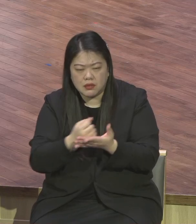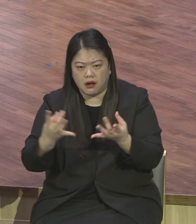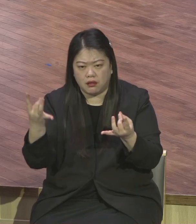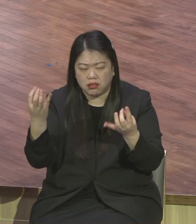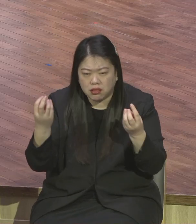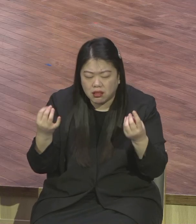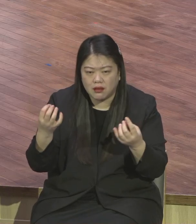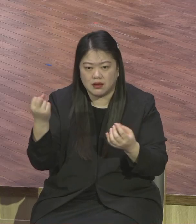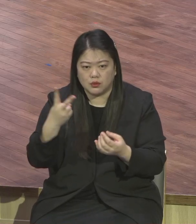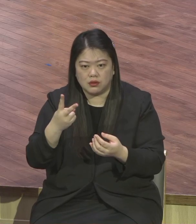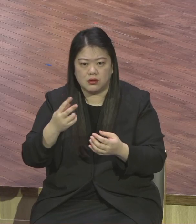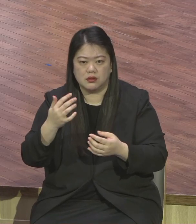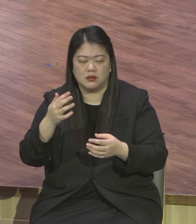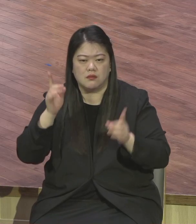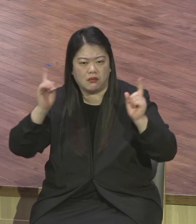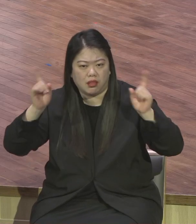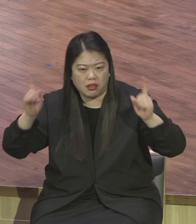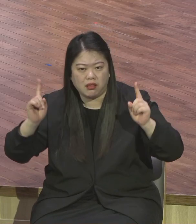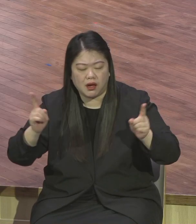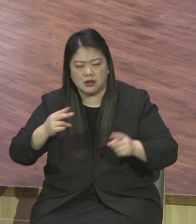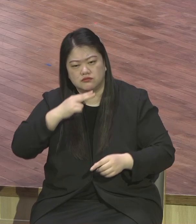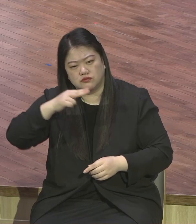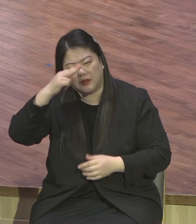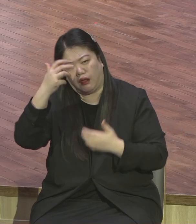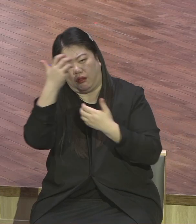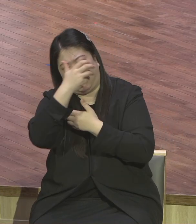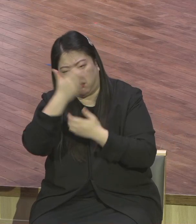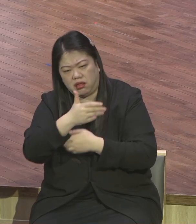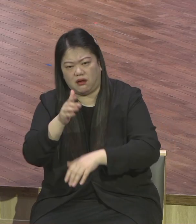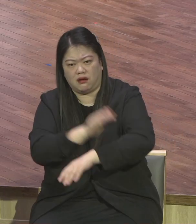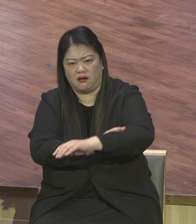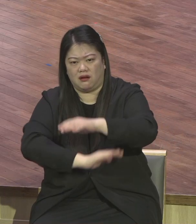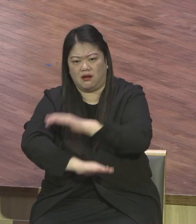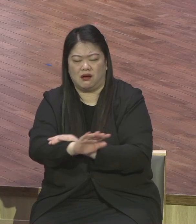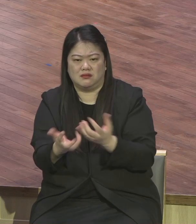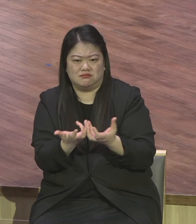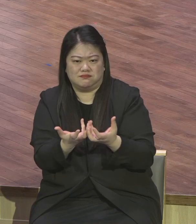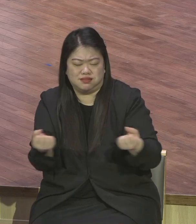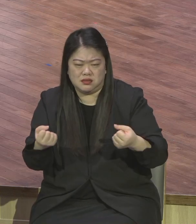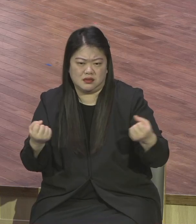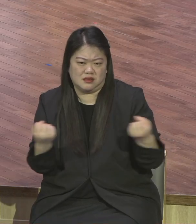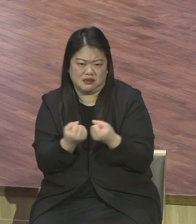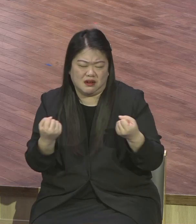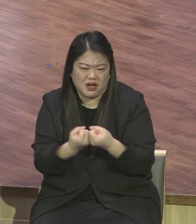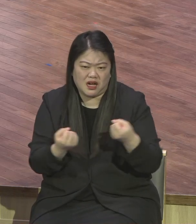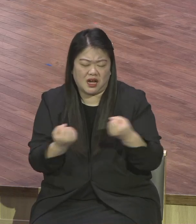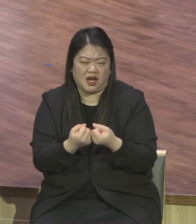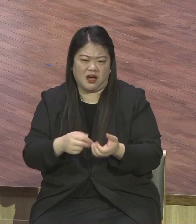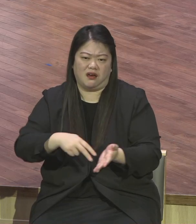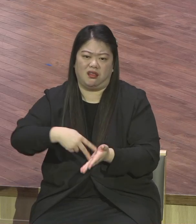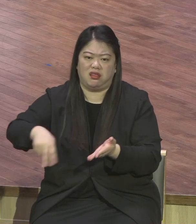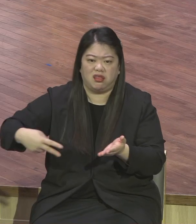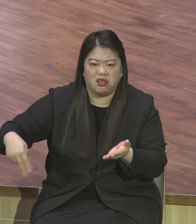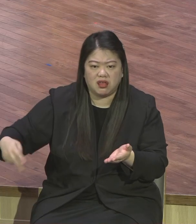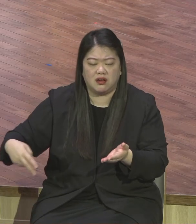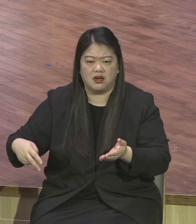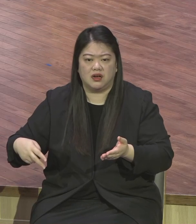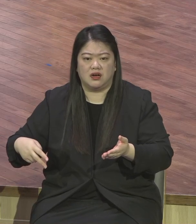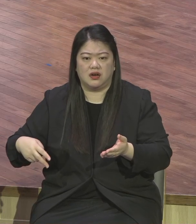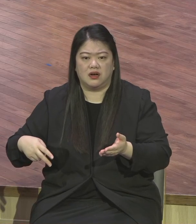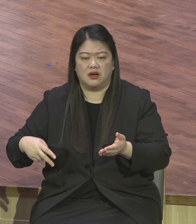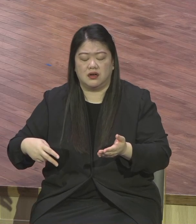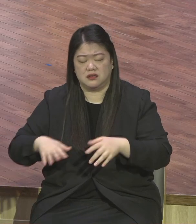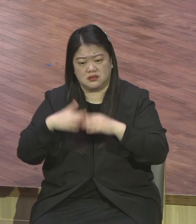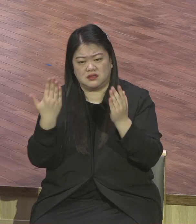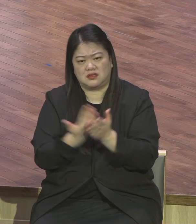것과 분쟁과 시기와 분냄과 당짓는 것과 분열함과 이단과 투기와 술취함과 방탕함과 또 그와 같은